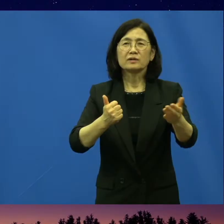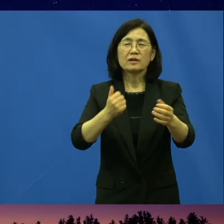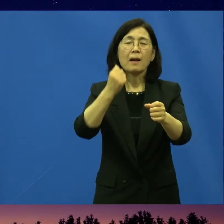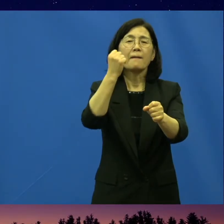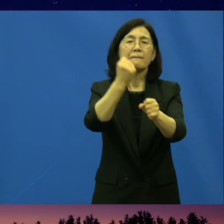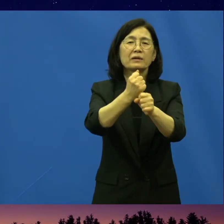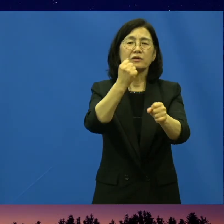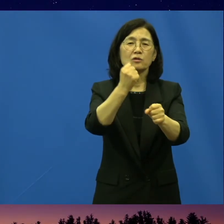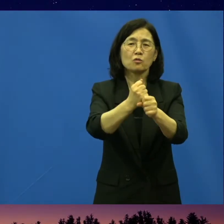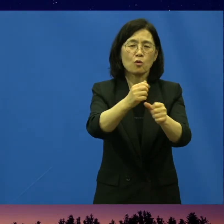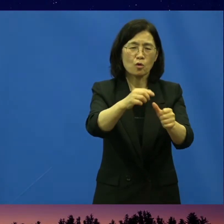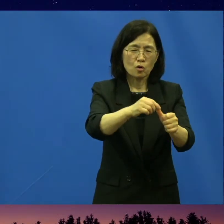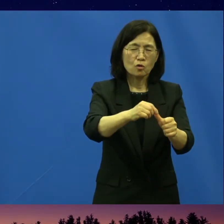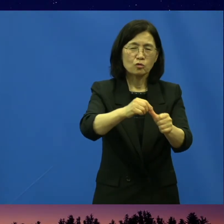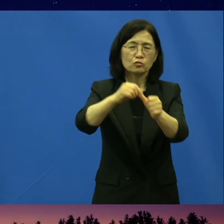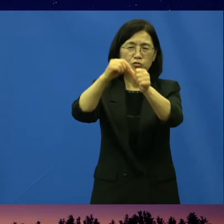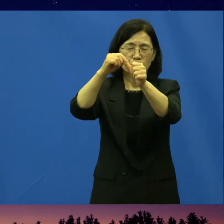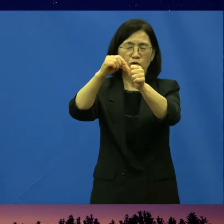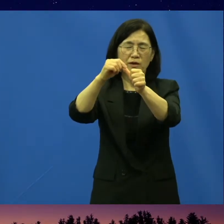거예요.